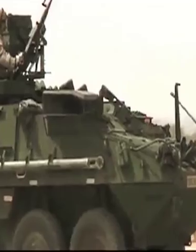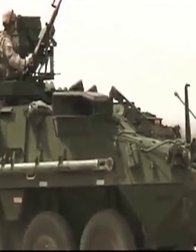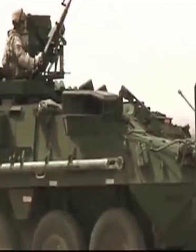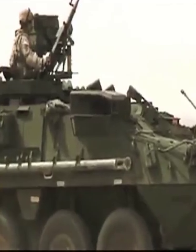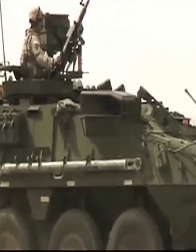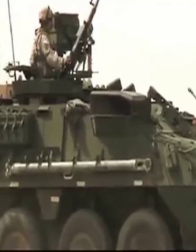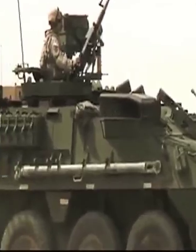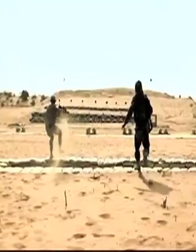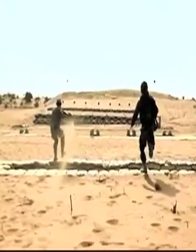चुने,